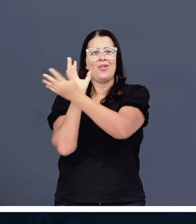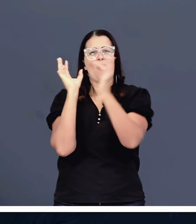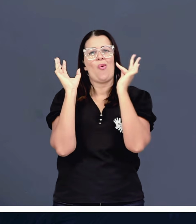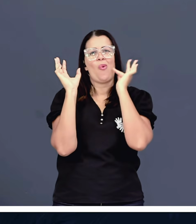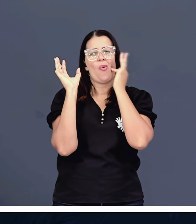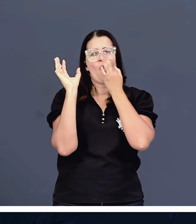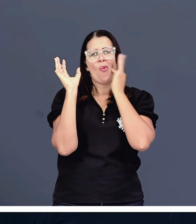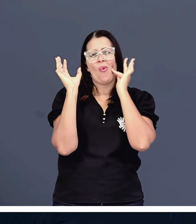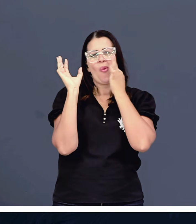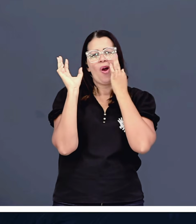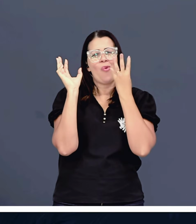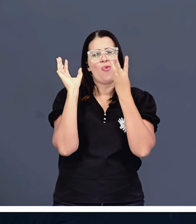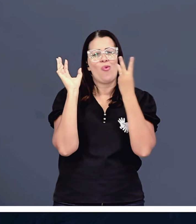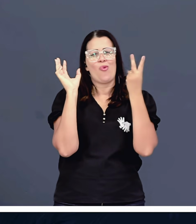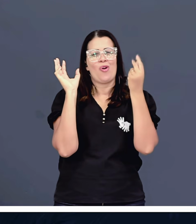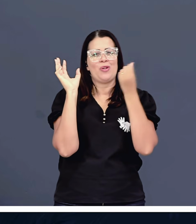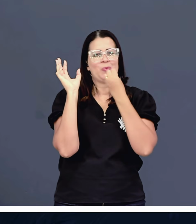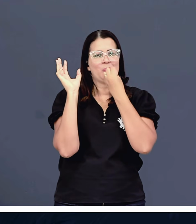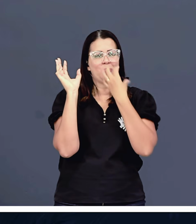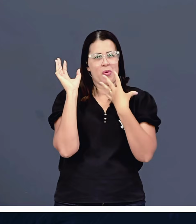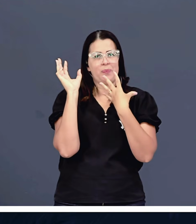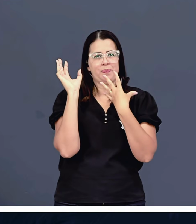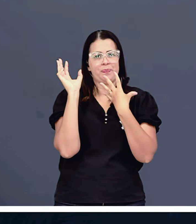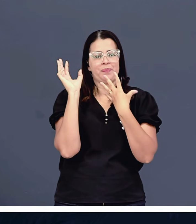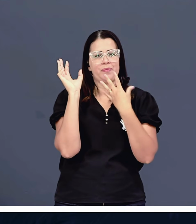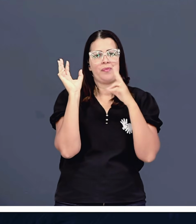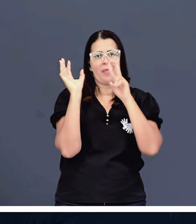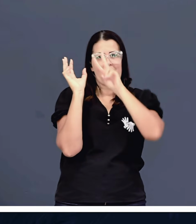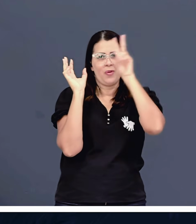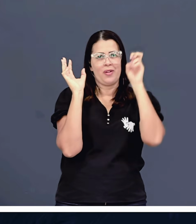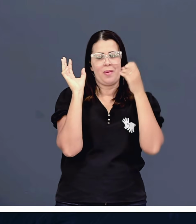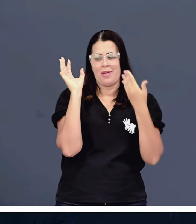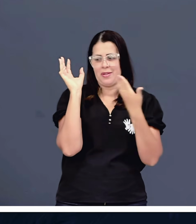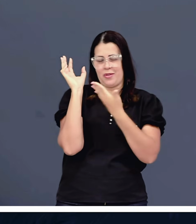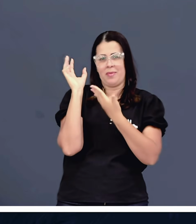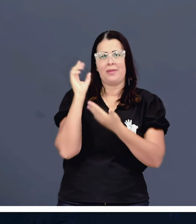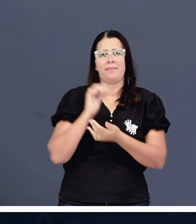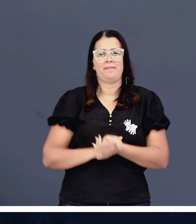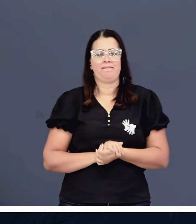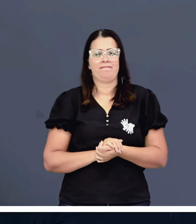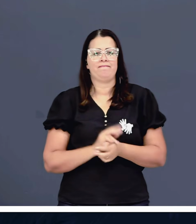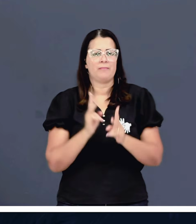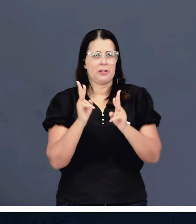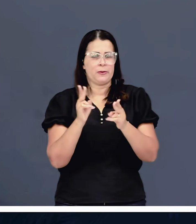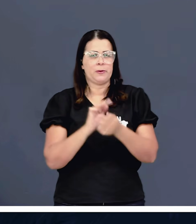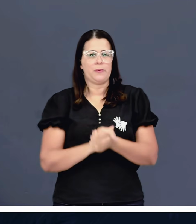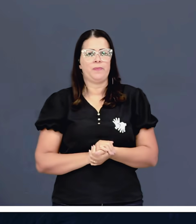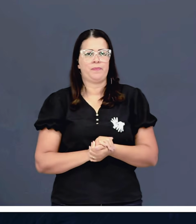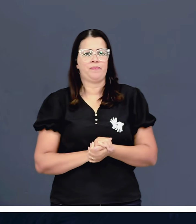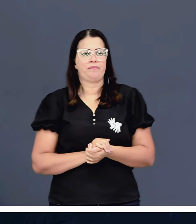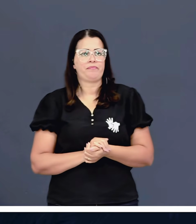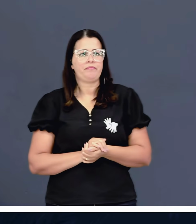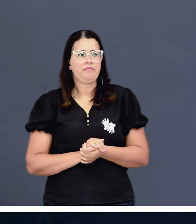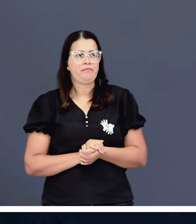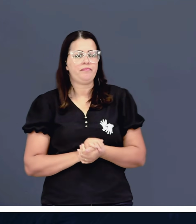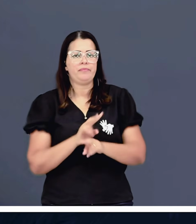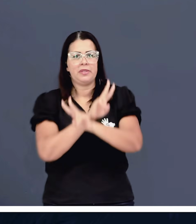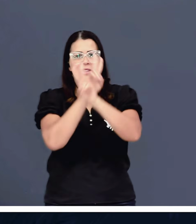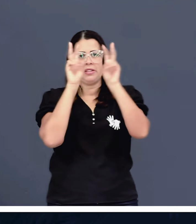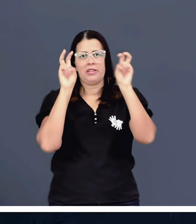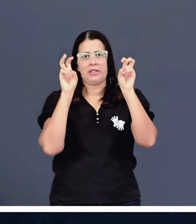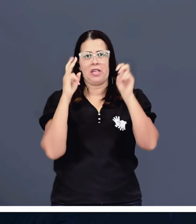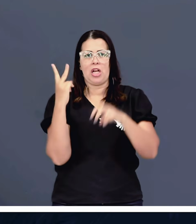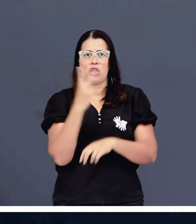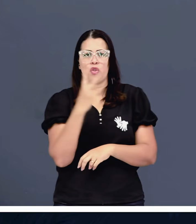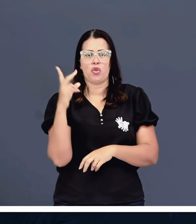completamente viçosa e cheia de frutos. Nós vamos falar muito sobre isso. Exatamente do que eu quero tratar nesses